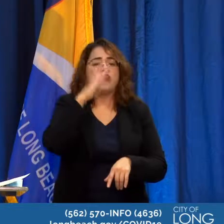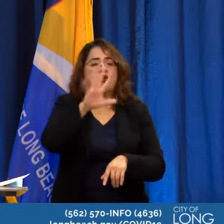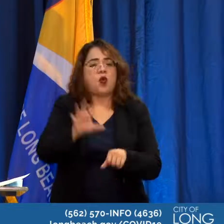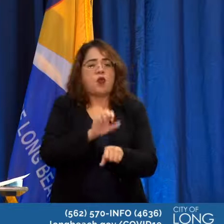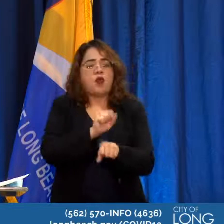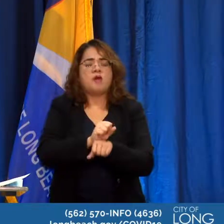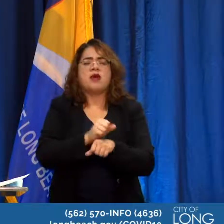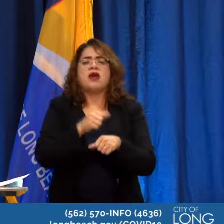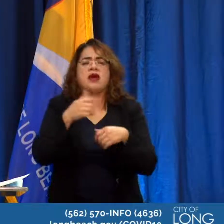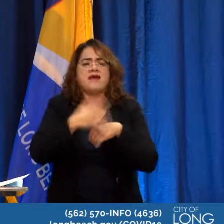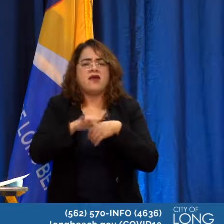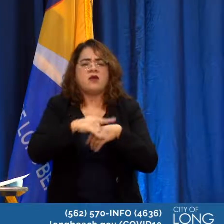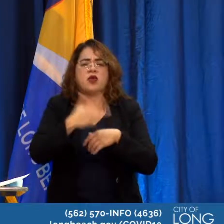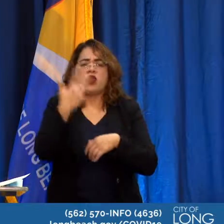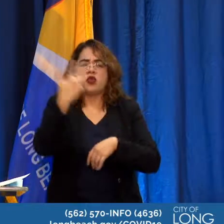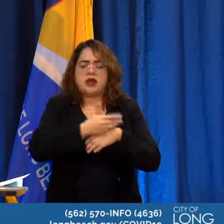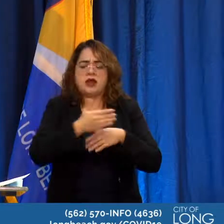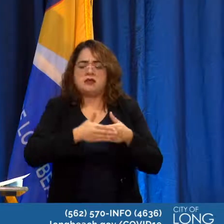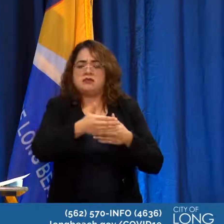longbeach.gov/COVID-19.